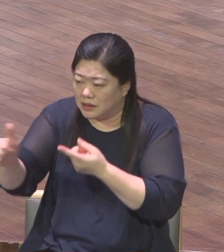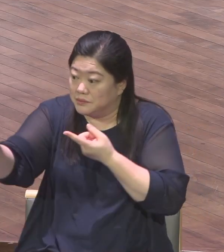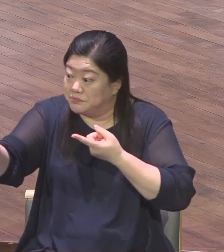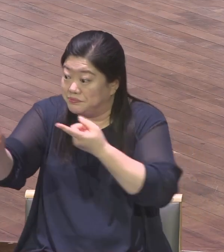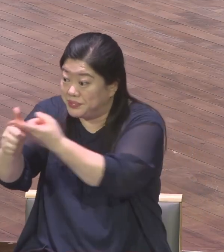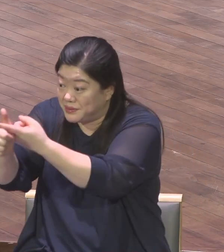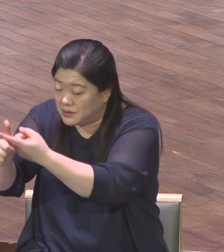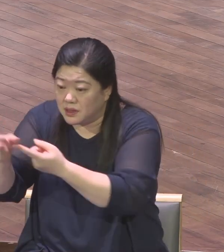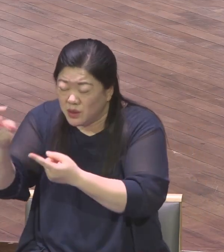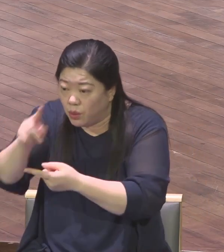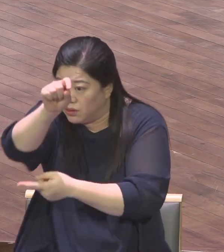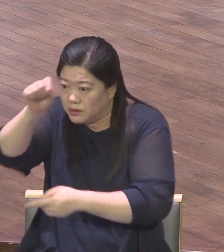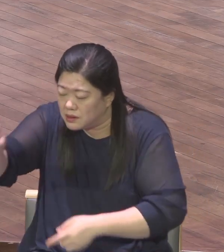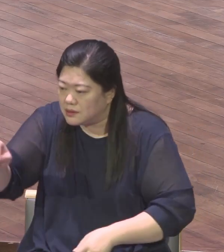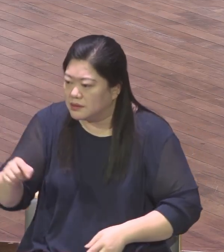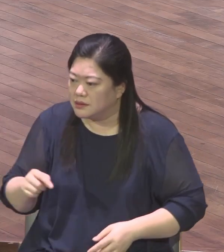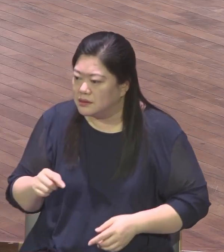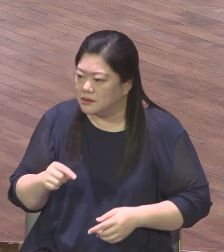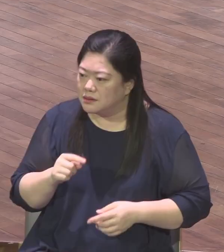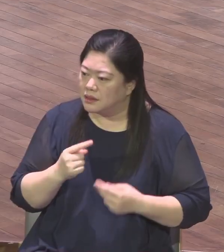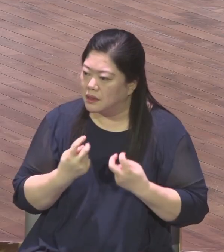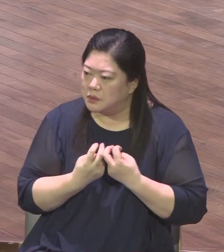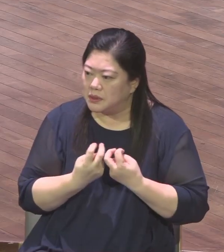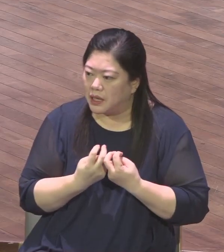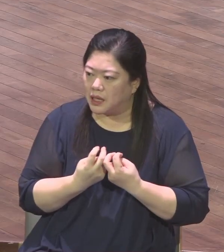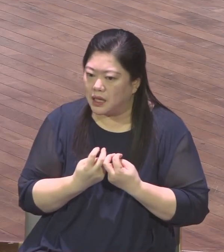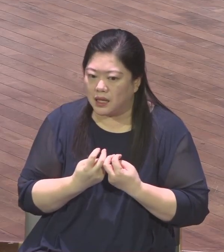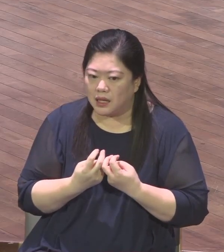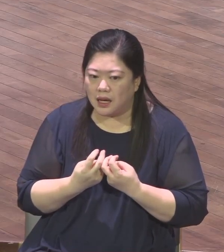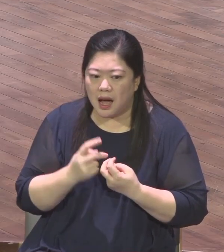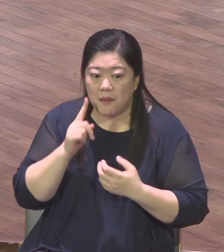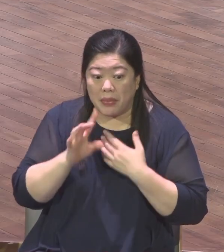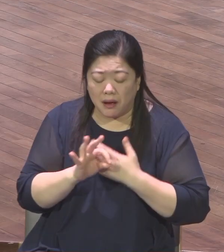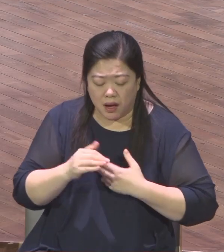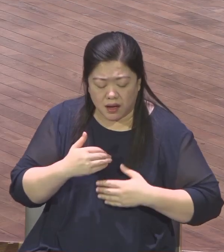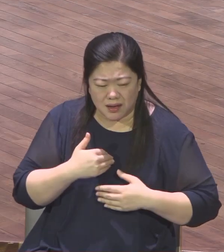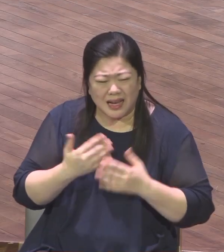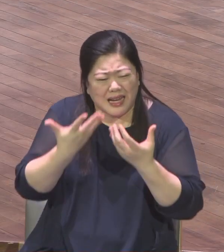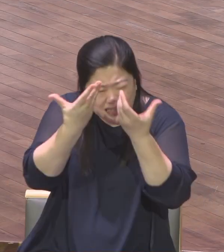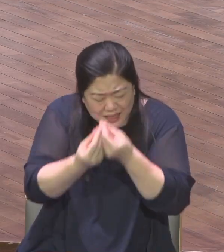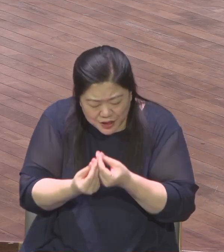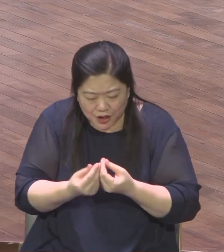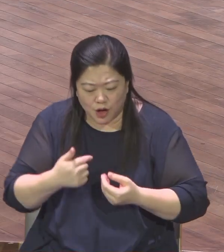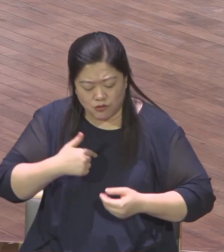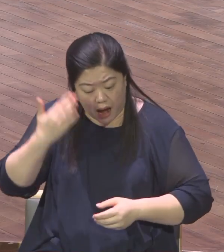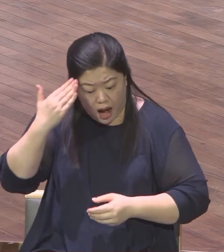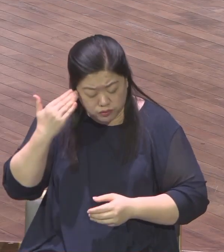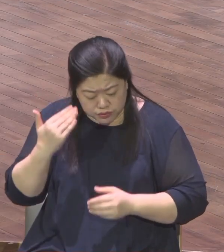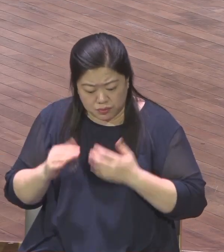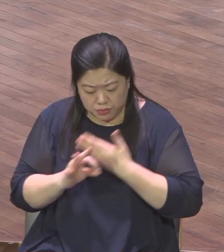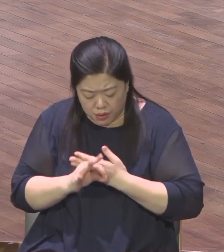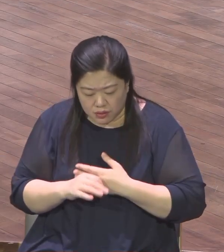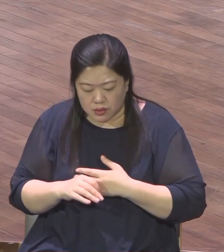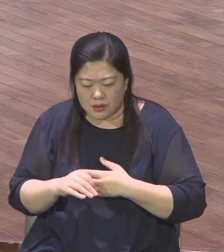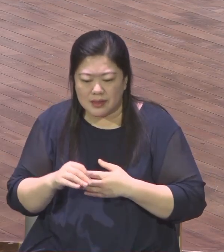이 친바벨론에서 야 이것들 봐라. 그래도 와서 보복할까 싶어가지고